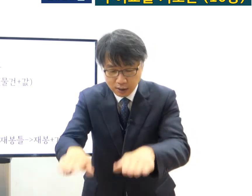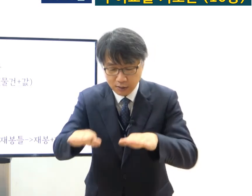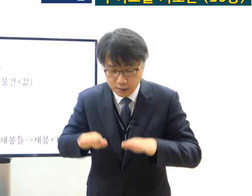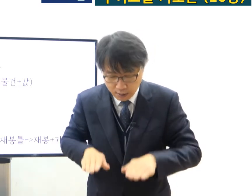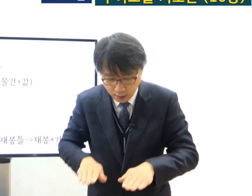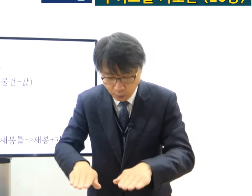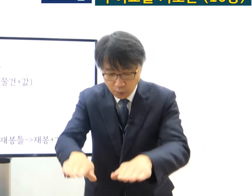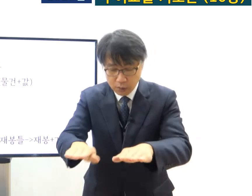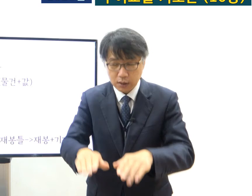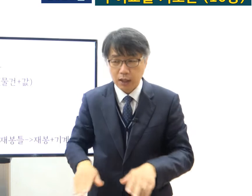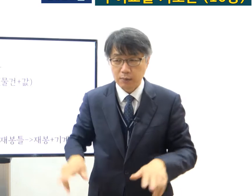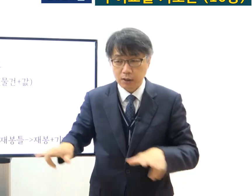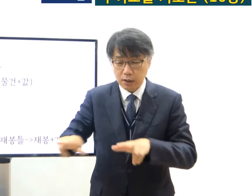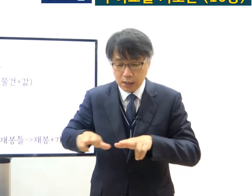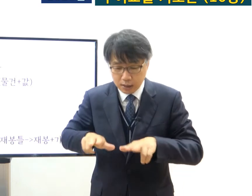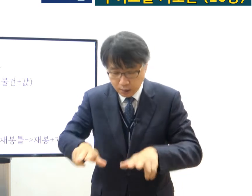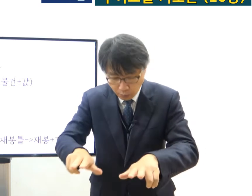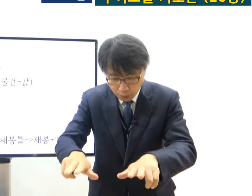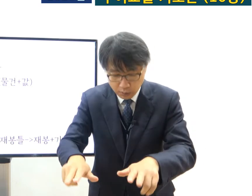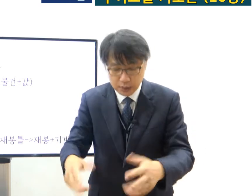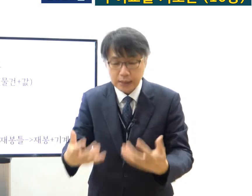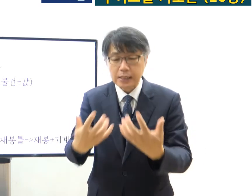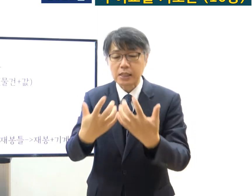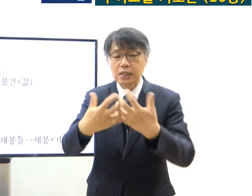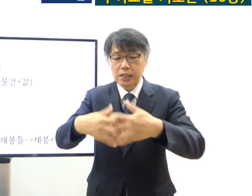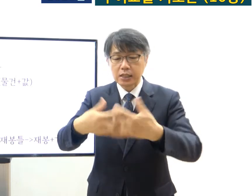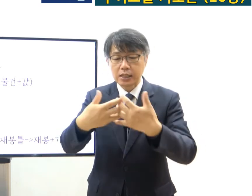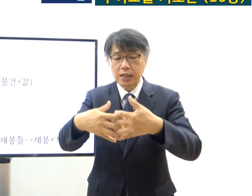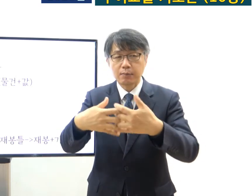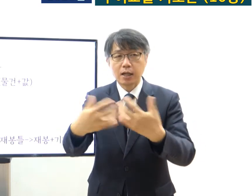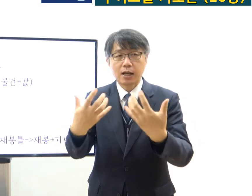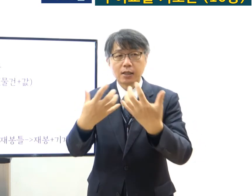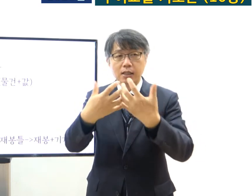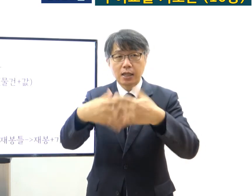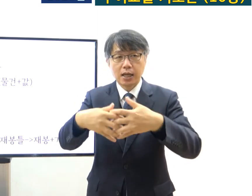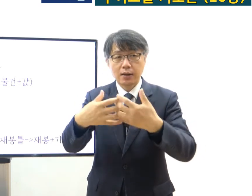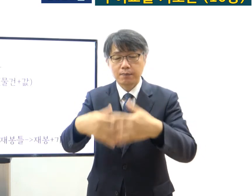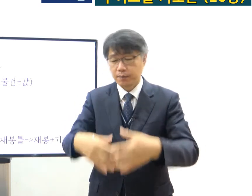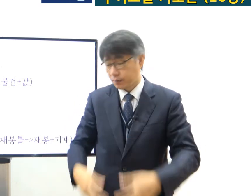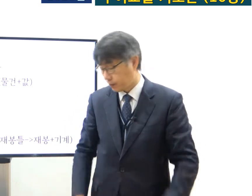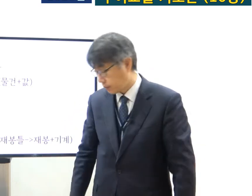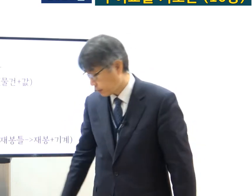돼요. 재봉. 아니면 재봉. 기계입니다. 기계.